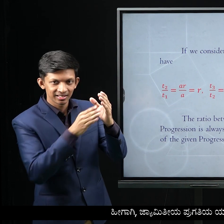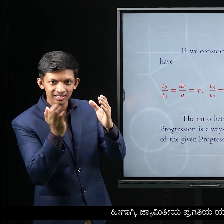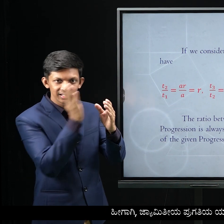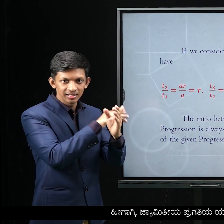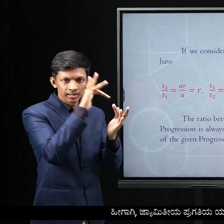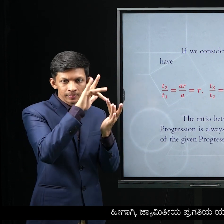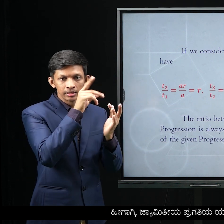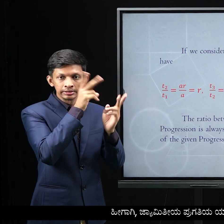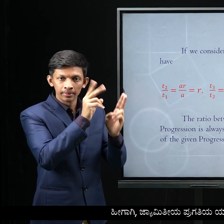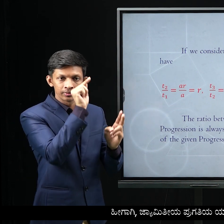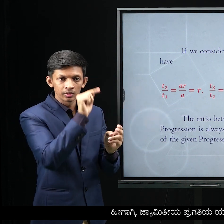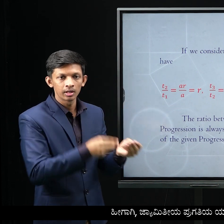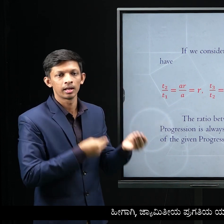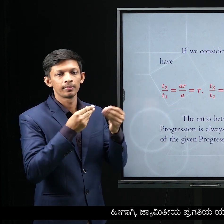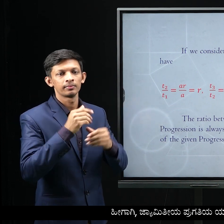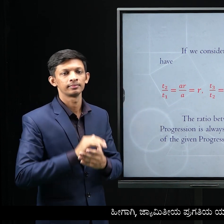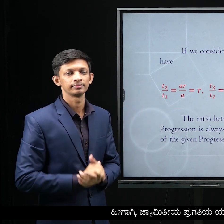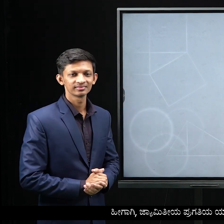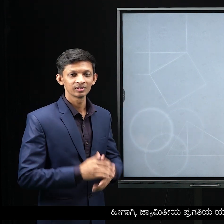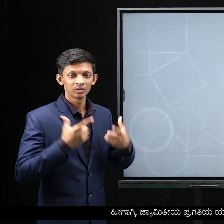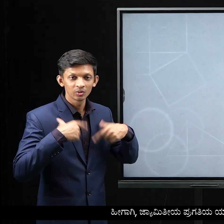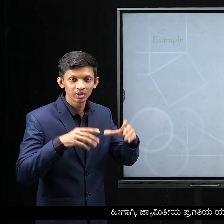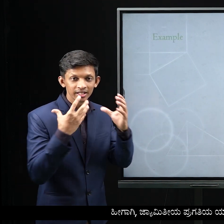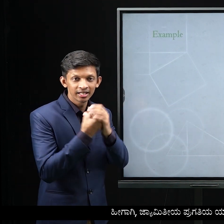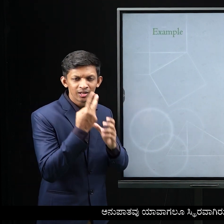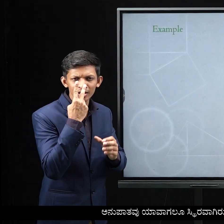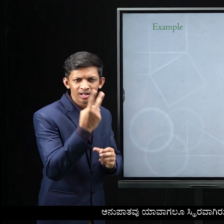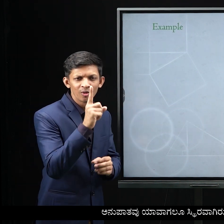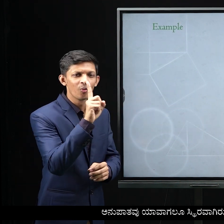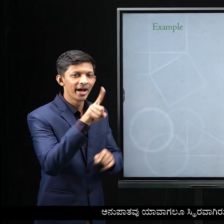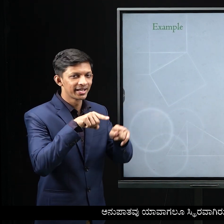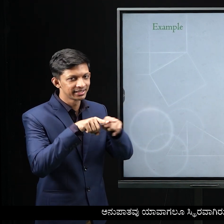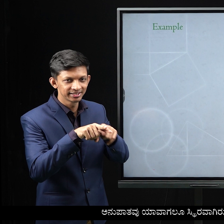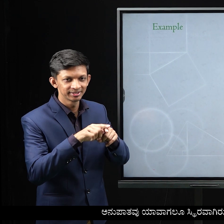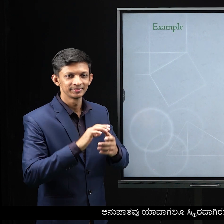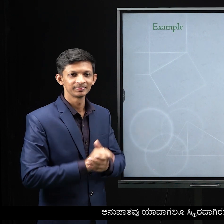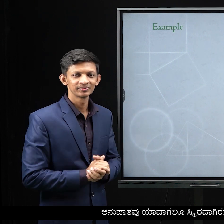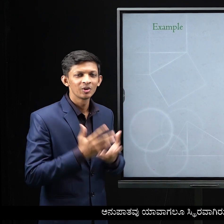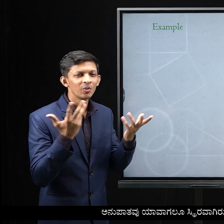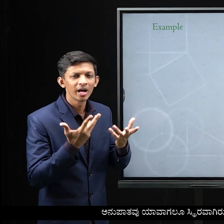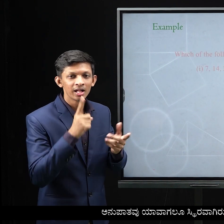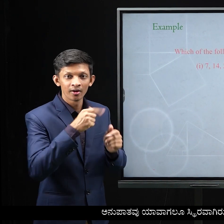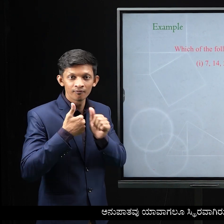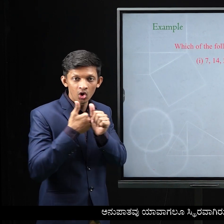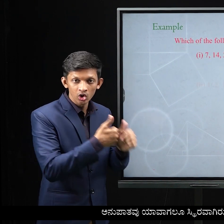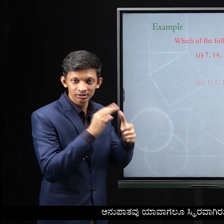ಹೀಗಾಗಿ ಜ್ಯಾಮಿತೀಯ ಪ್ರಗತಿಯ ಯಾವುದೇ ಎರಡು ಅನುಪಾತವು ಯಾವಾಗಲೂ ಸ್ಥಿರವಾಗಿರುತ್ತದೆ ಮತ್ತು ಆ ಸ್ಥಿರವು ನೀಡಿದ ಪ್ರಗತಿಯ